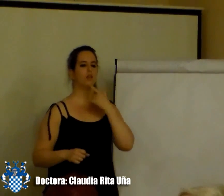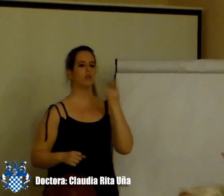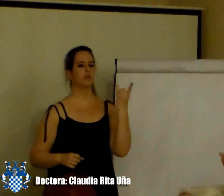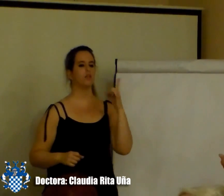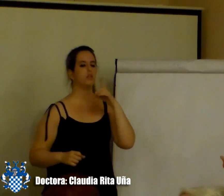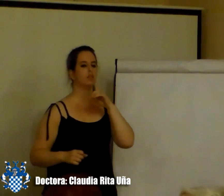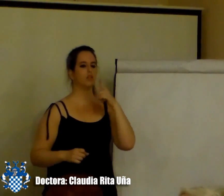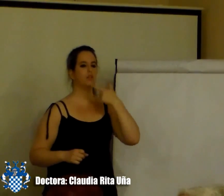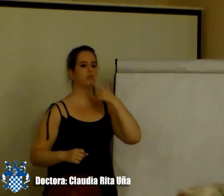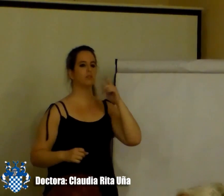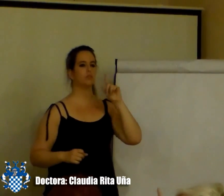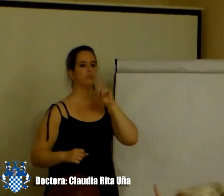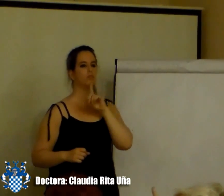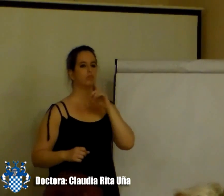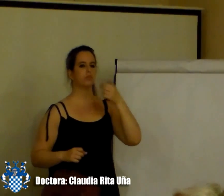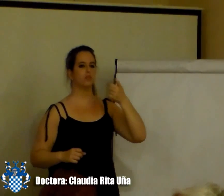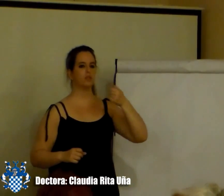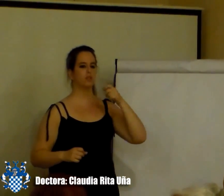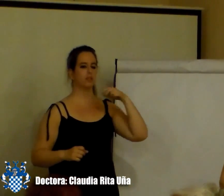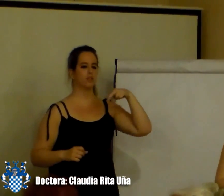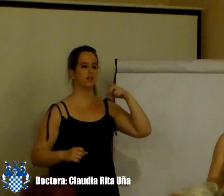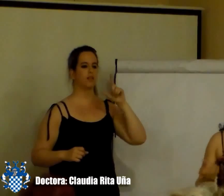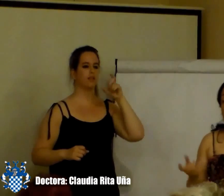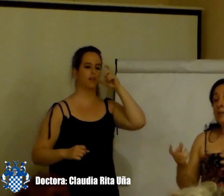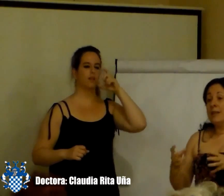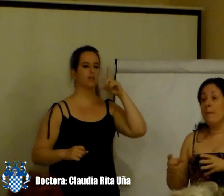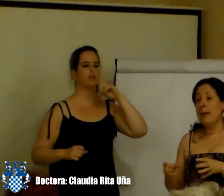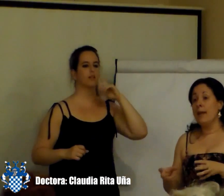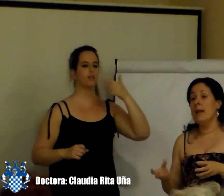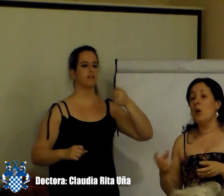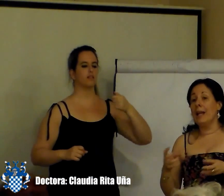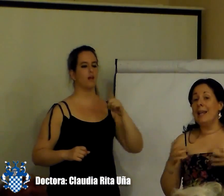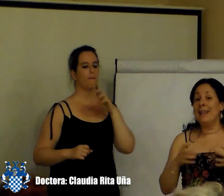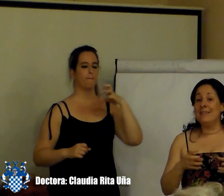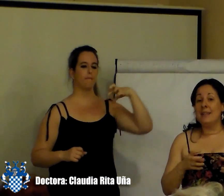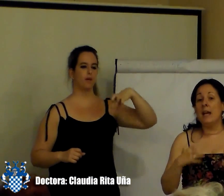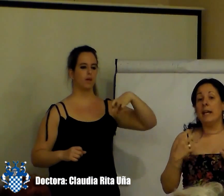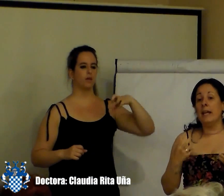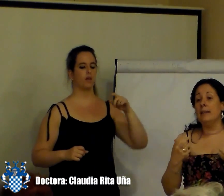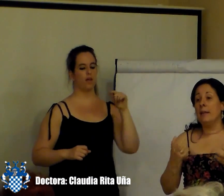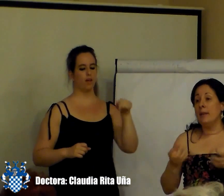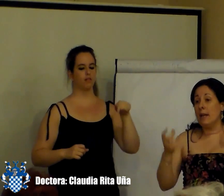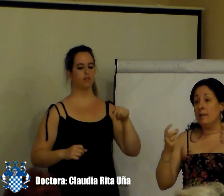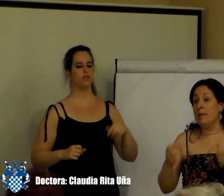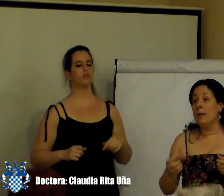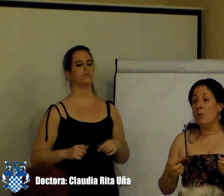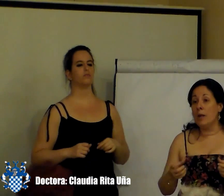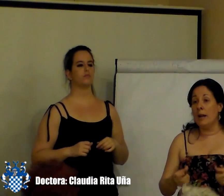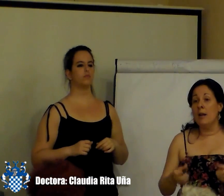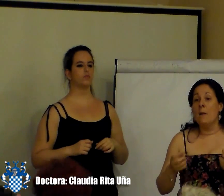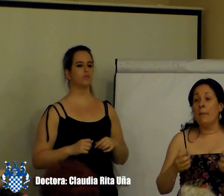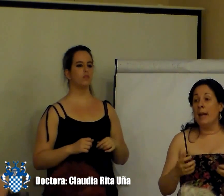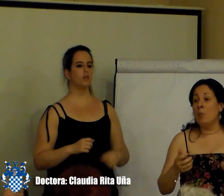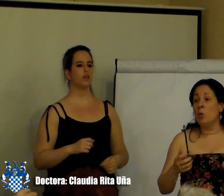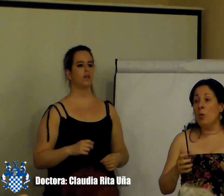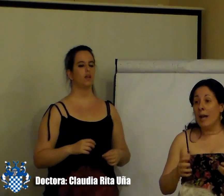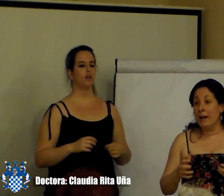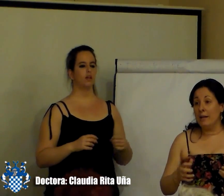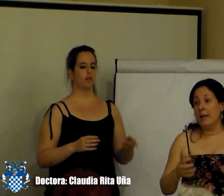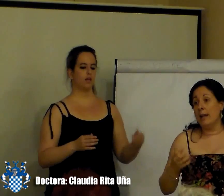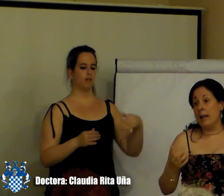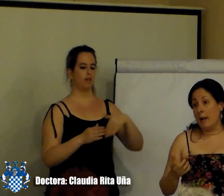los estímulos dolorosos, de percibir los estímulos dolorosos. Y la sustancia P es lo que les decía que interviene a nivel medular